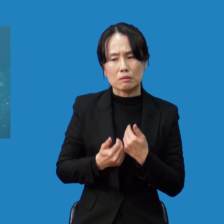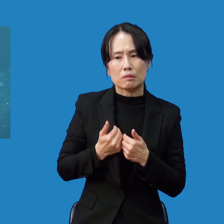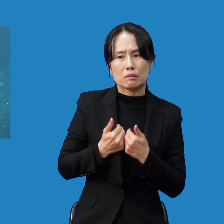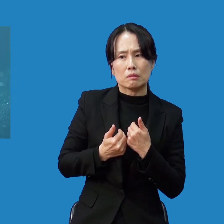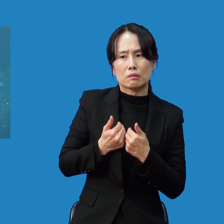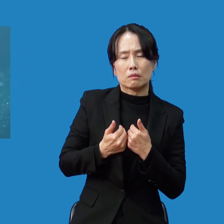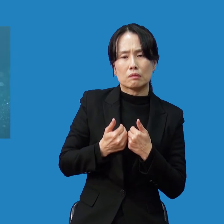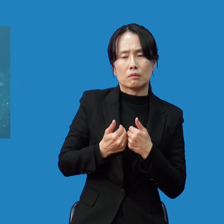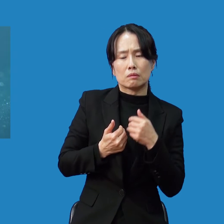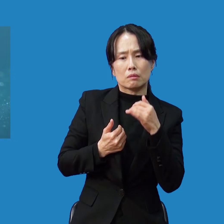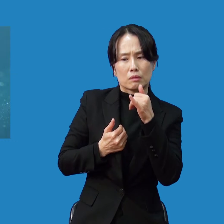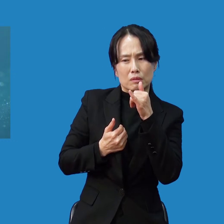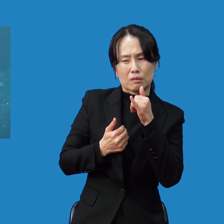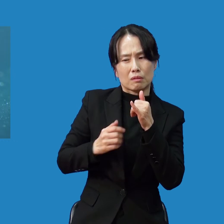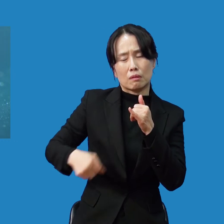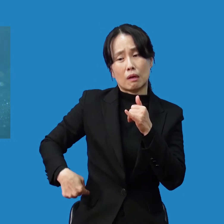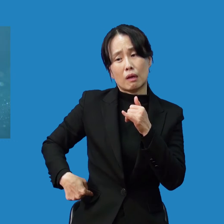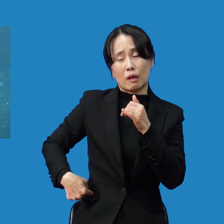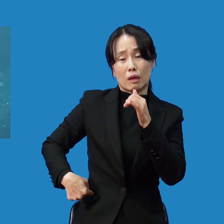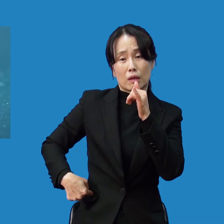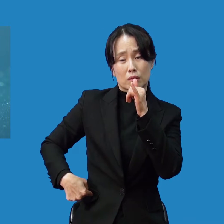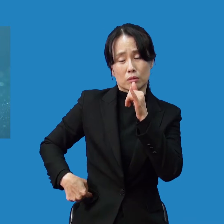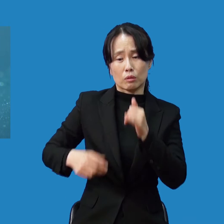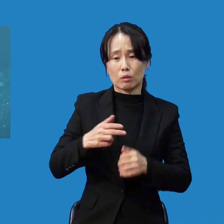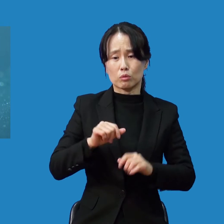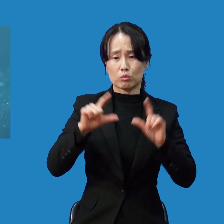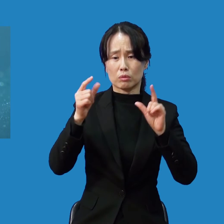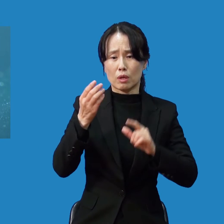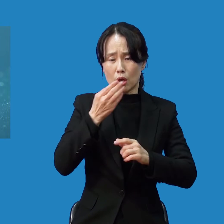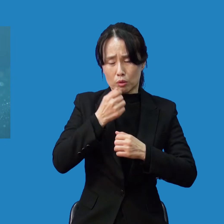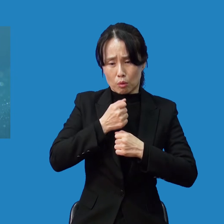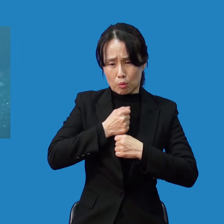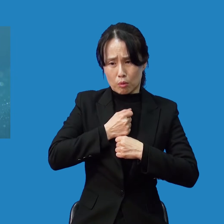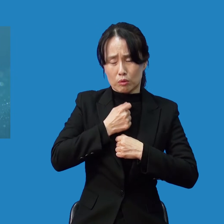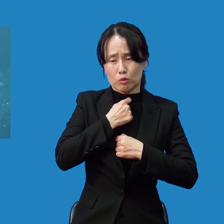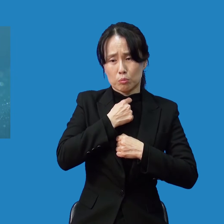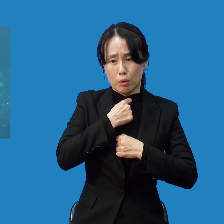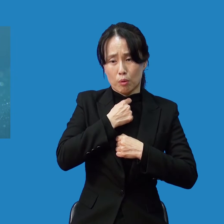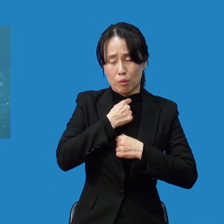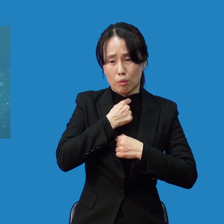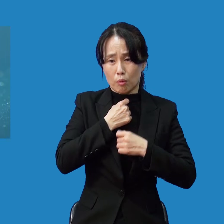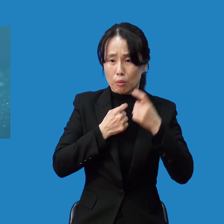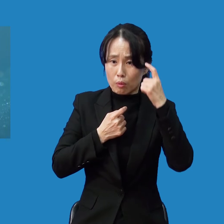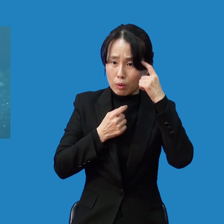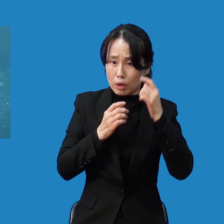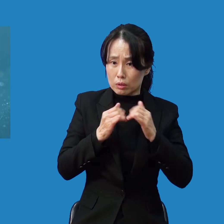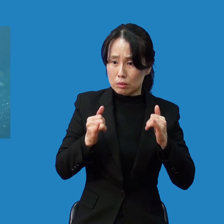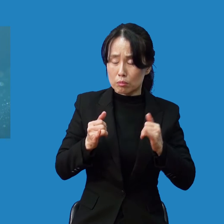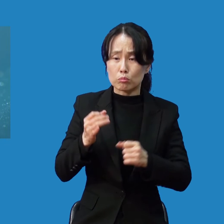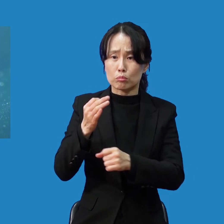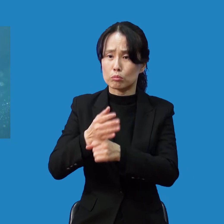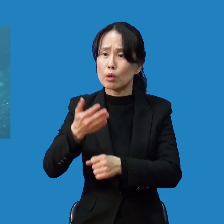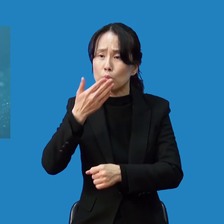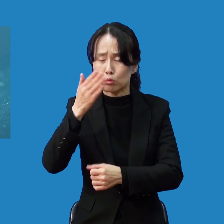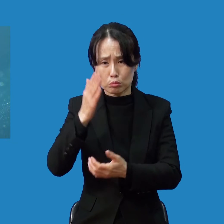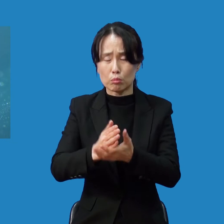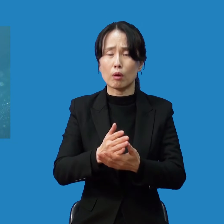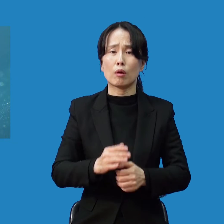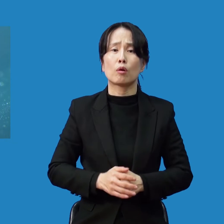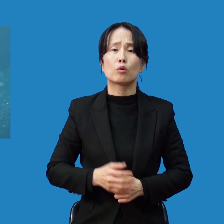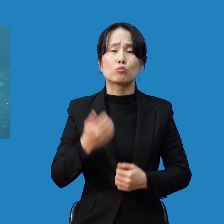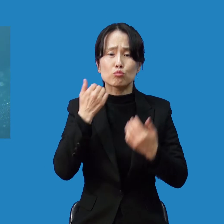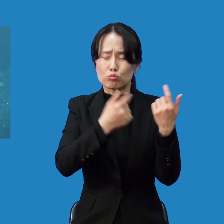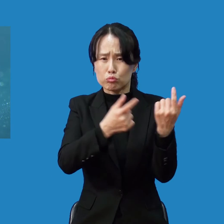그렇게 안 하는 것이 주의를 경건하게 지키는데 좋겠다 싶으면 사 먹지 말아야 됩니다. 누구든지 자기